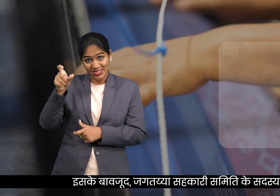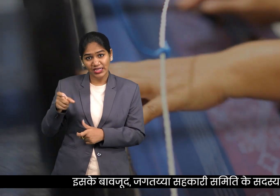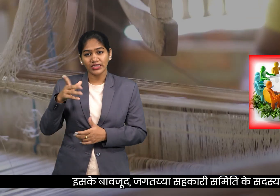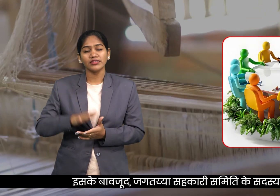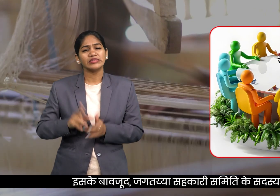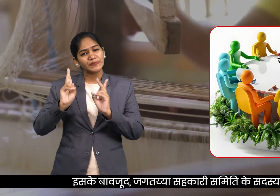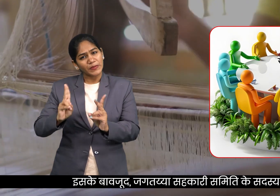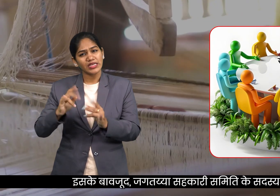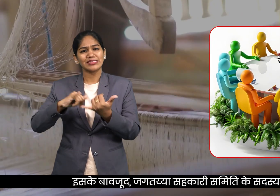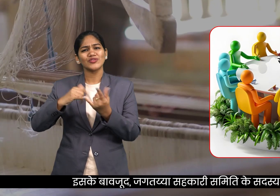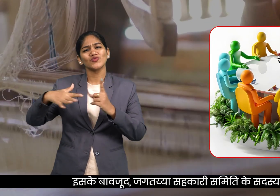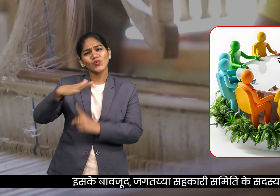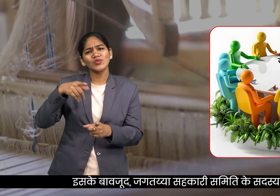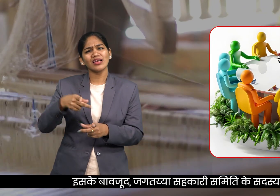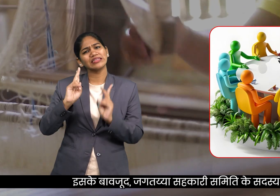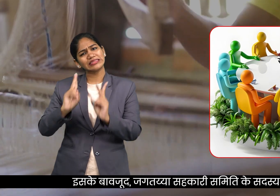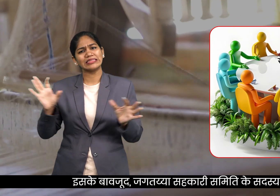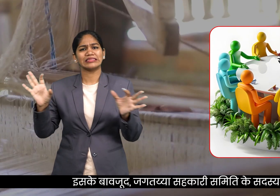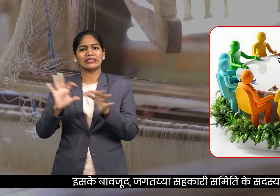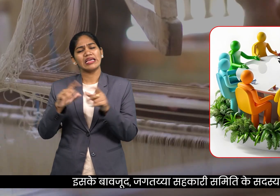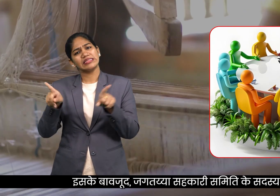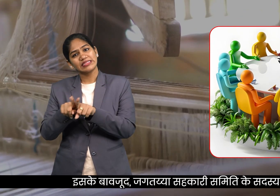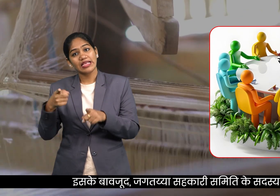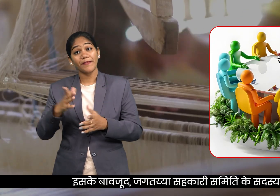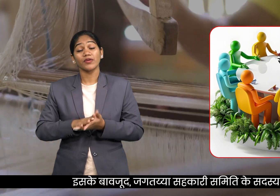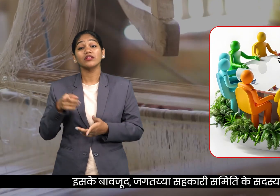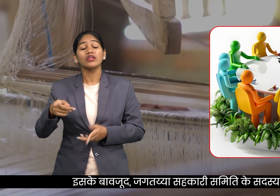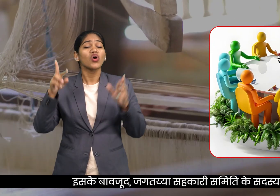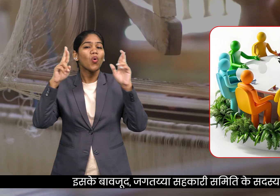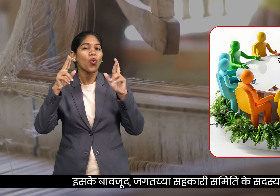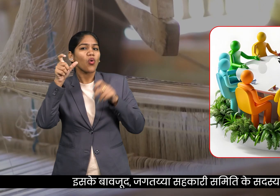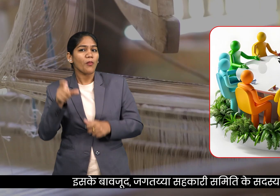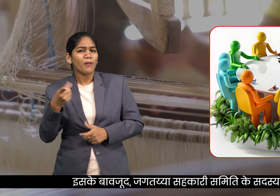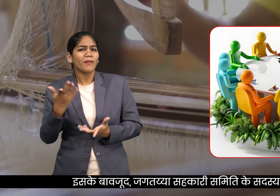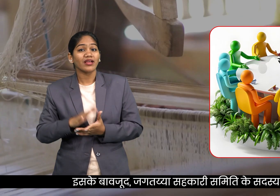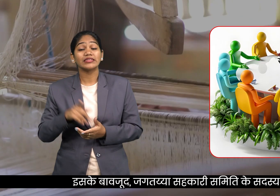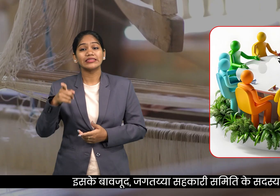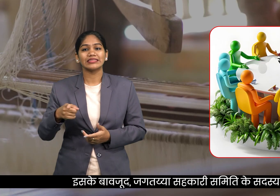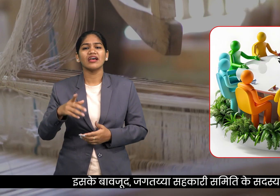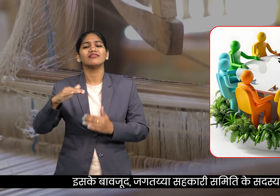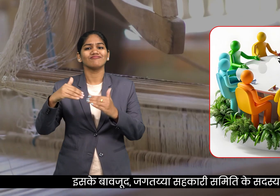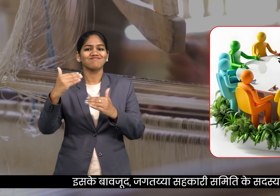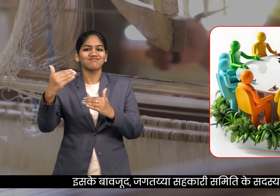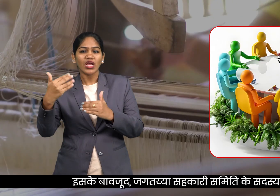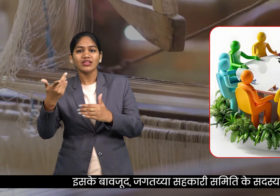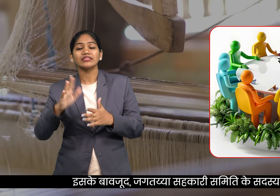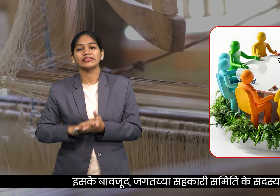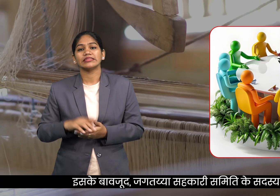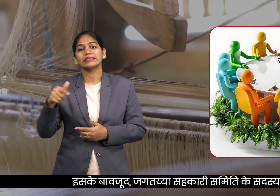इसके बावजूद जगतैया सहकारी समिति के सदस्य बने हुए हैं।